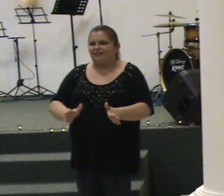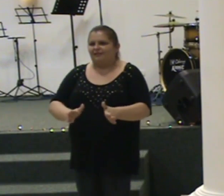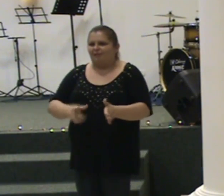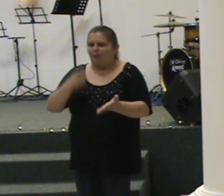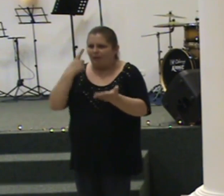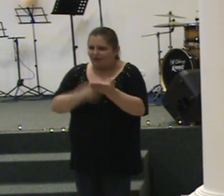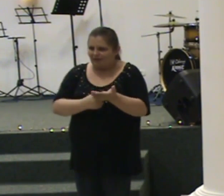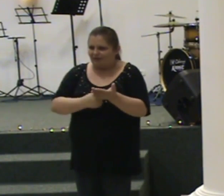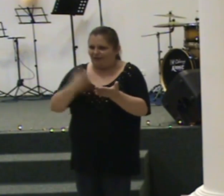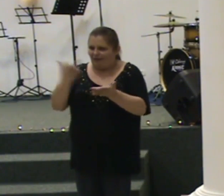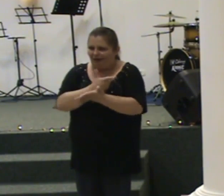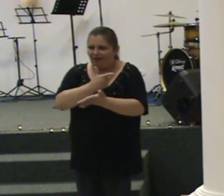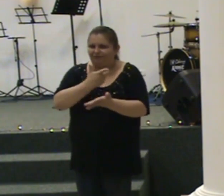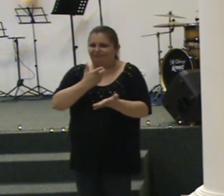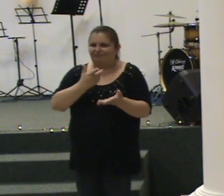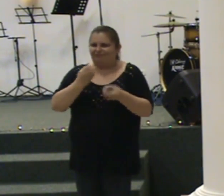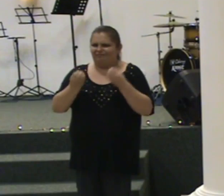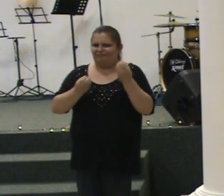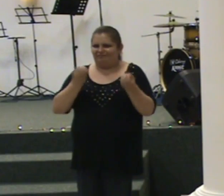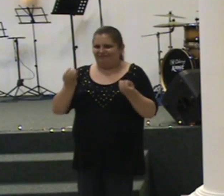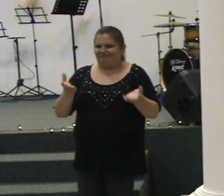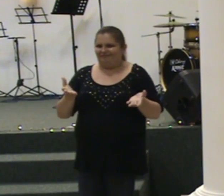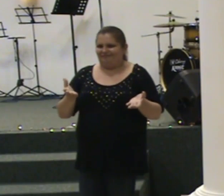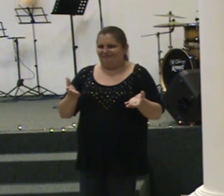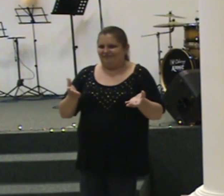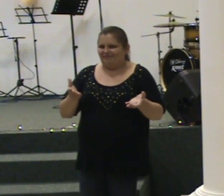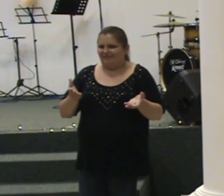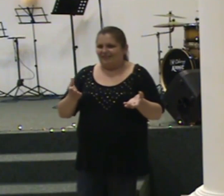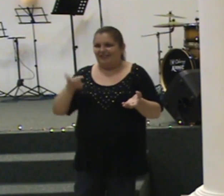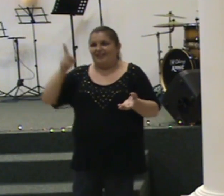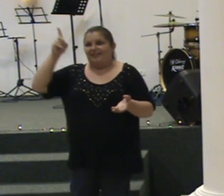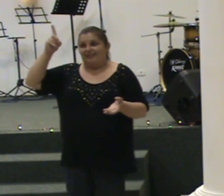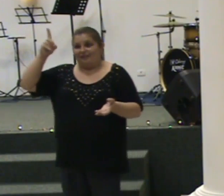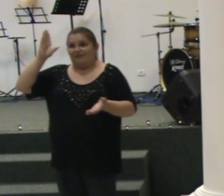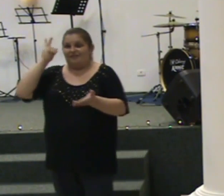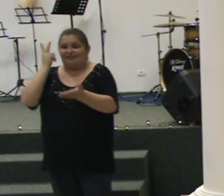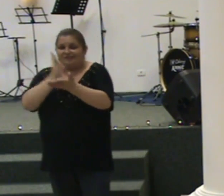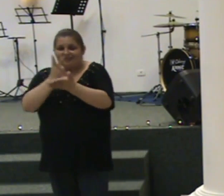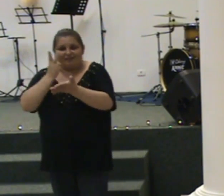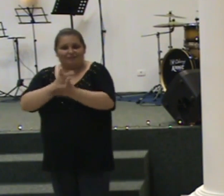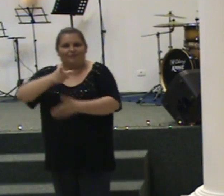falharia? Mas Deus escolhe a pessoa certa.